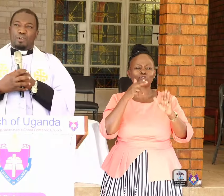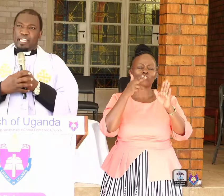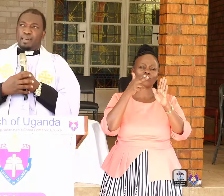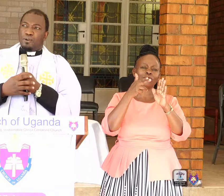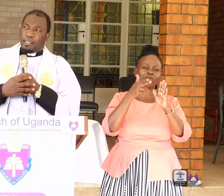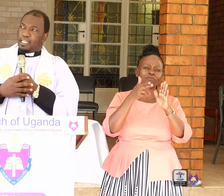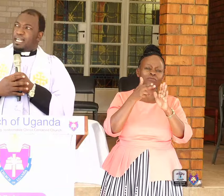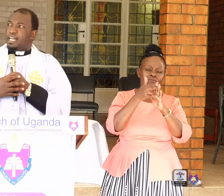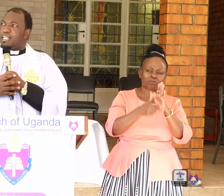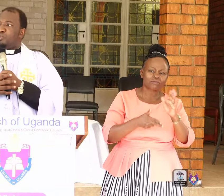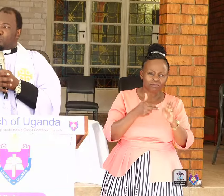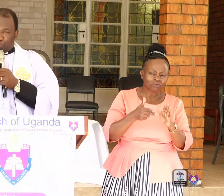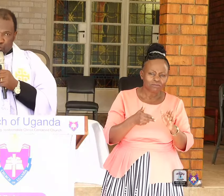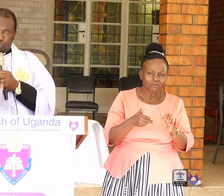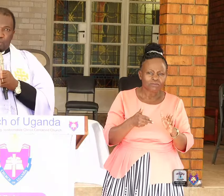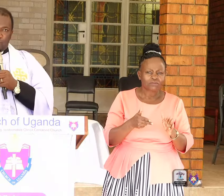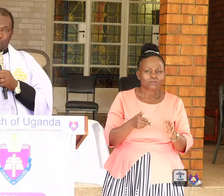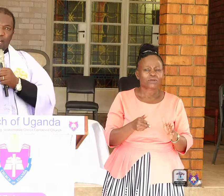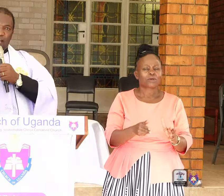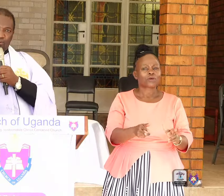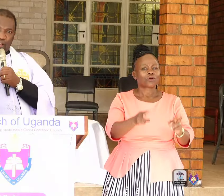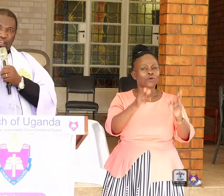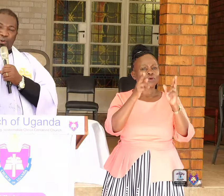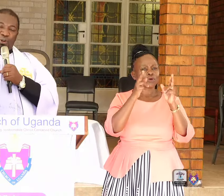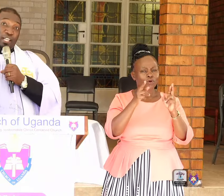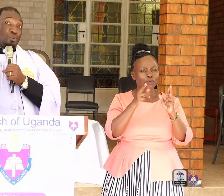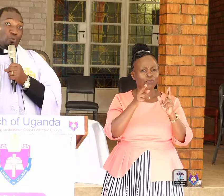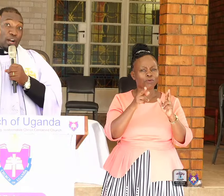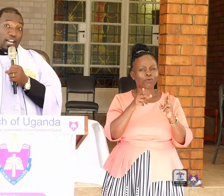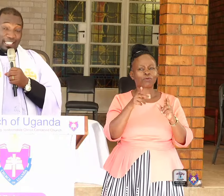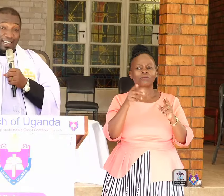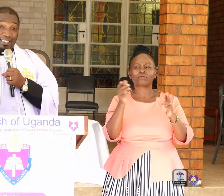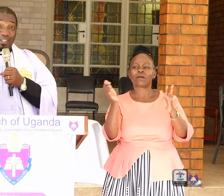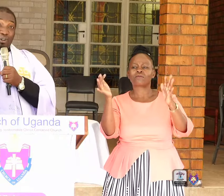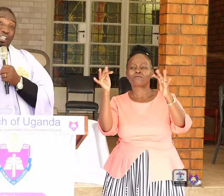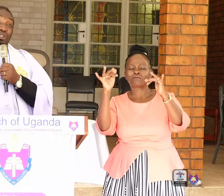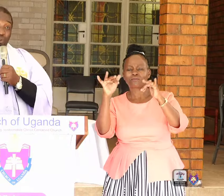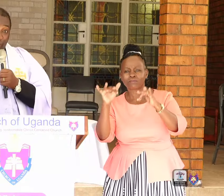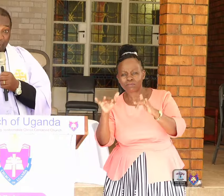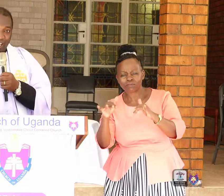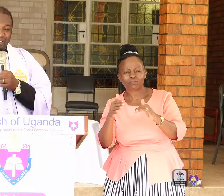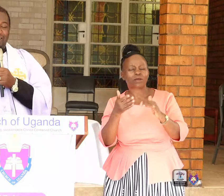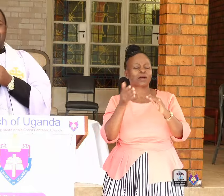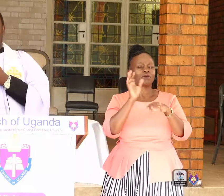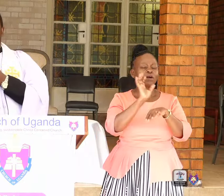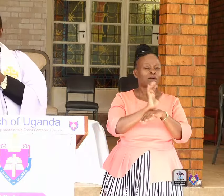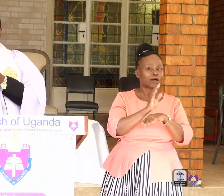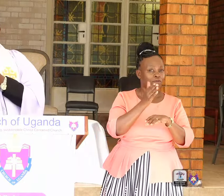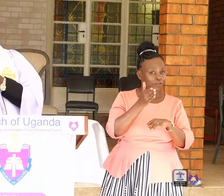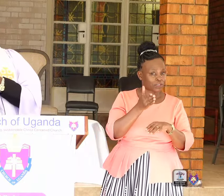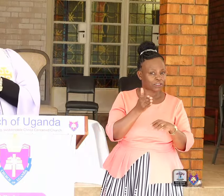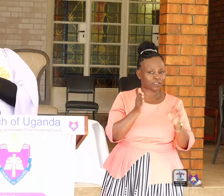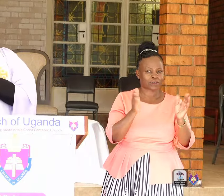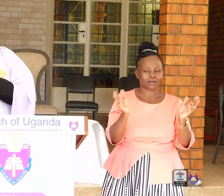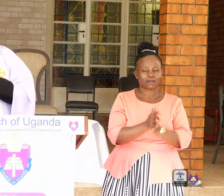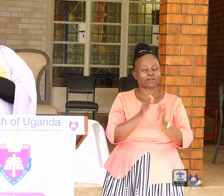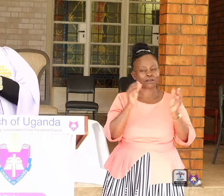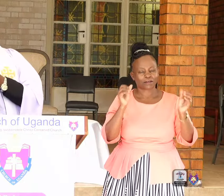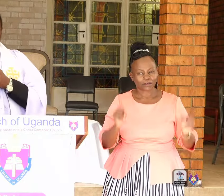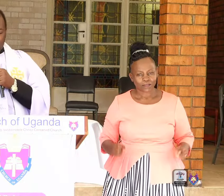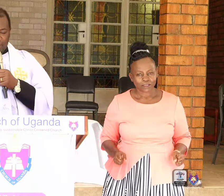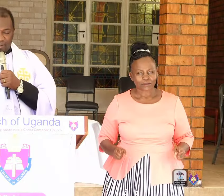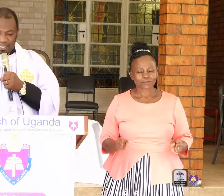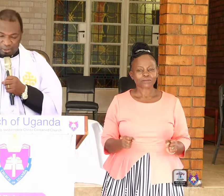Mu ngeri emu oba endala tukusuubira okubanga ggwe olina gy'okuŋŋaanira, olina gy'osabira. Aleluya.